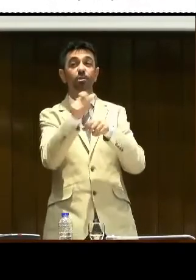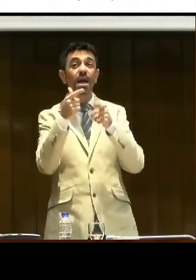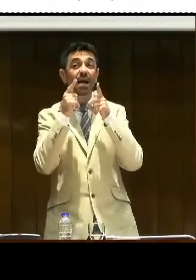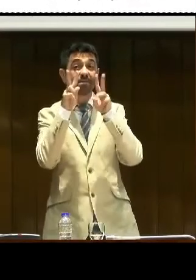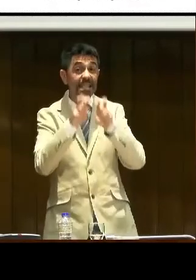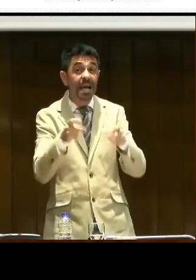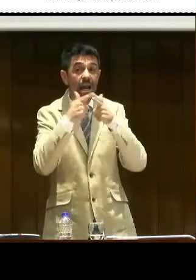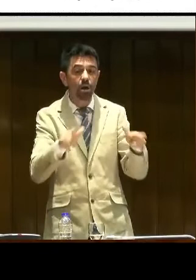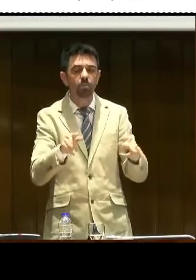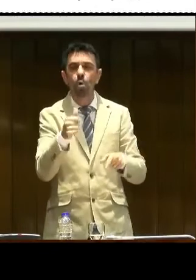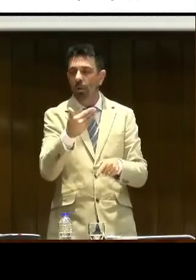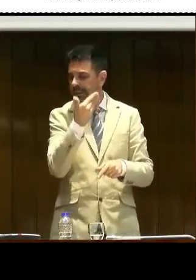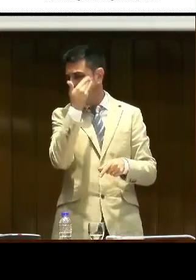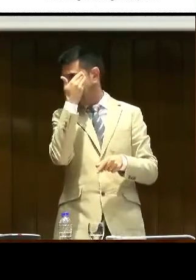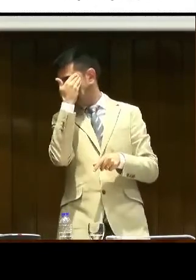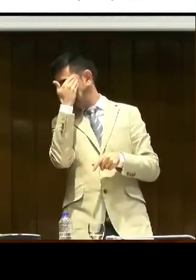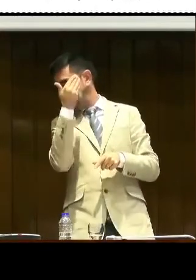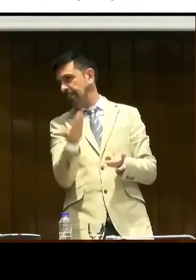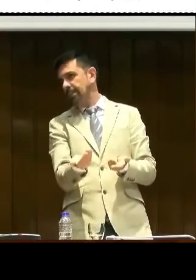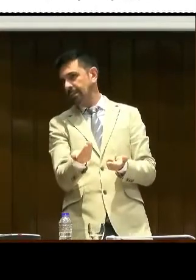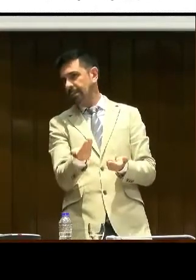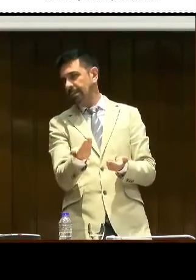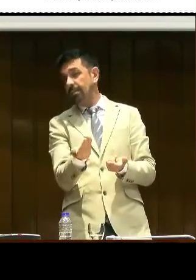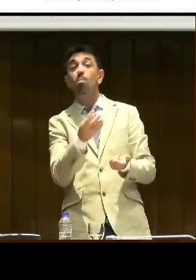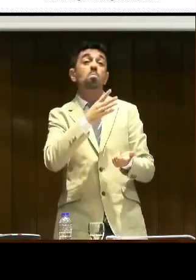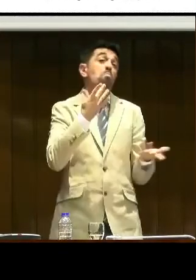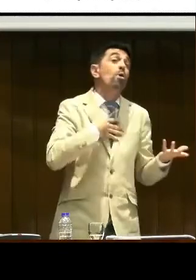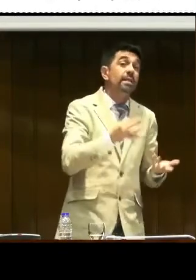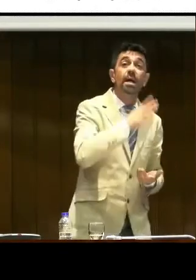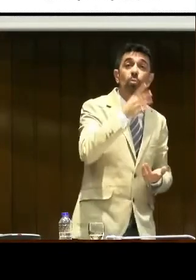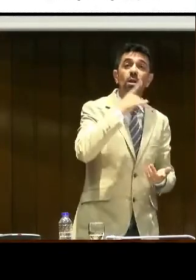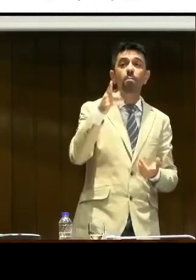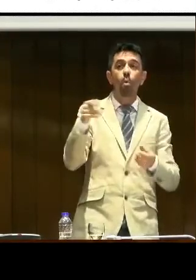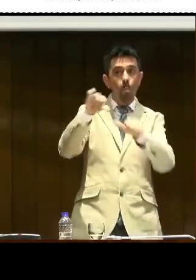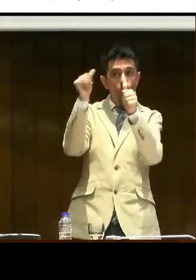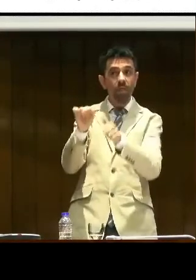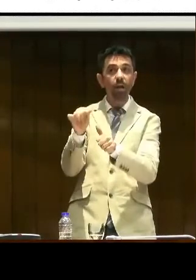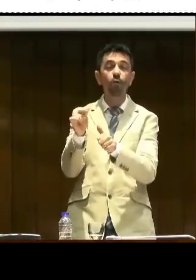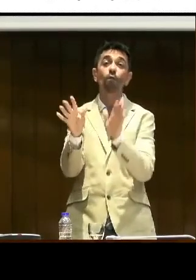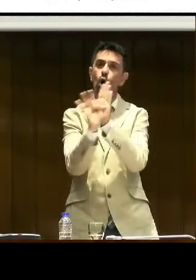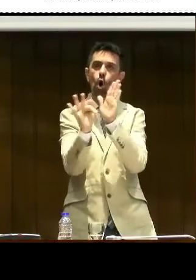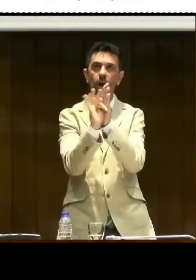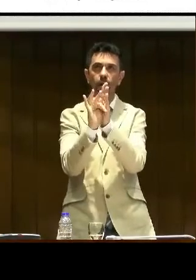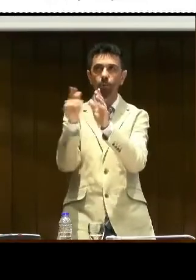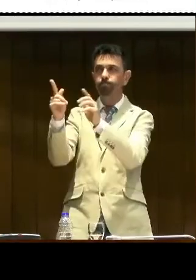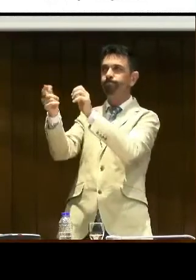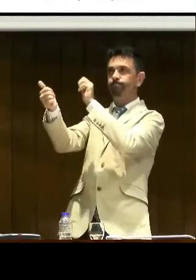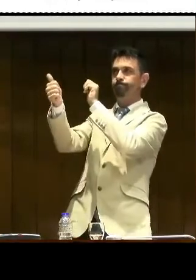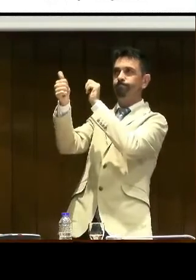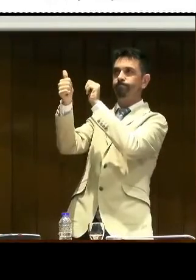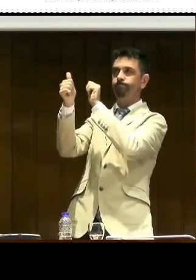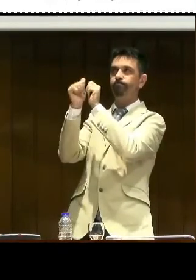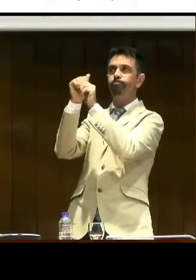lingüistas que, en España, seguían los modelos fonológicos de Scott, Liddell o el de